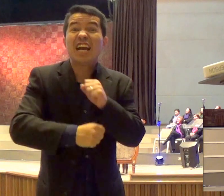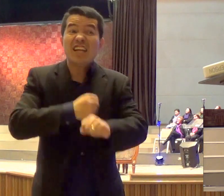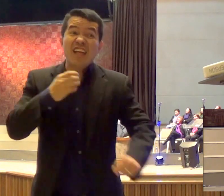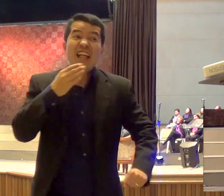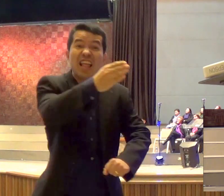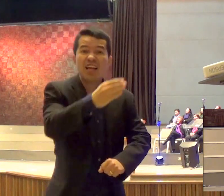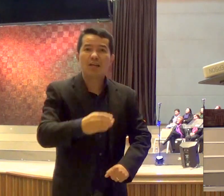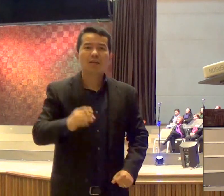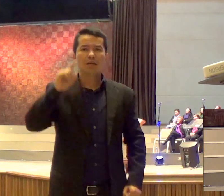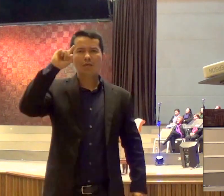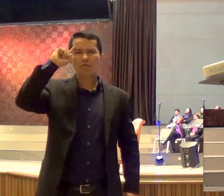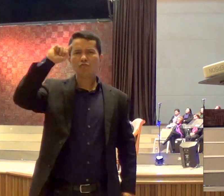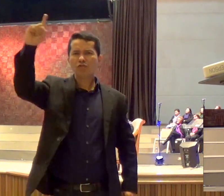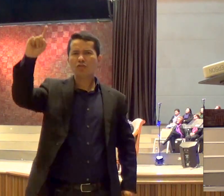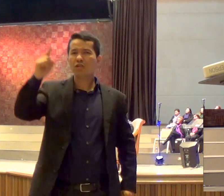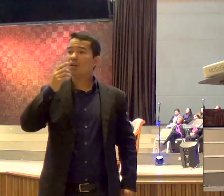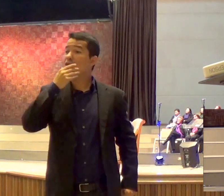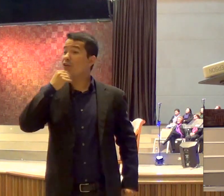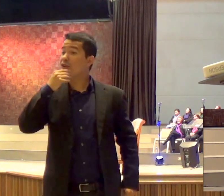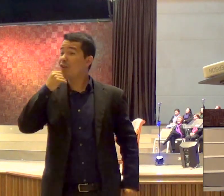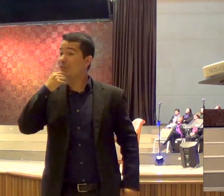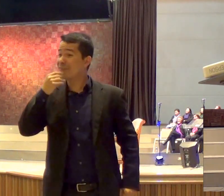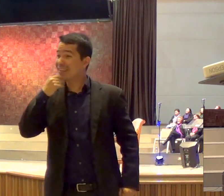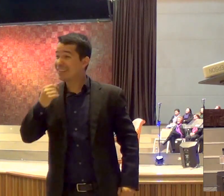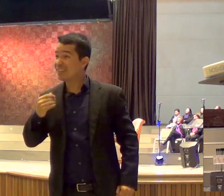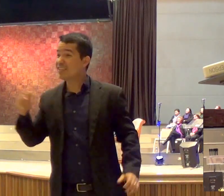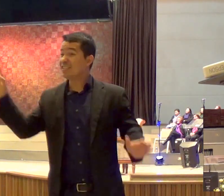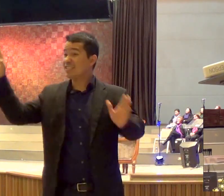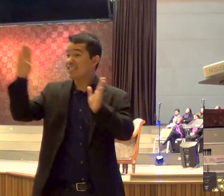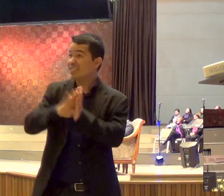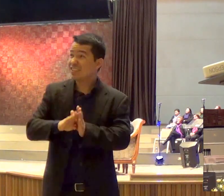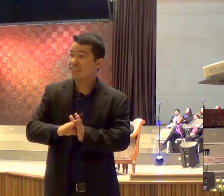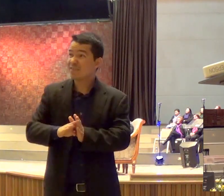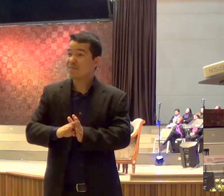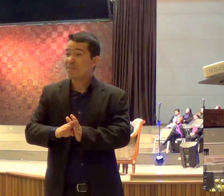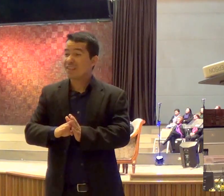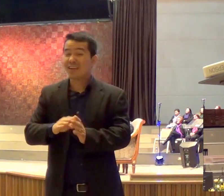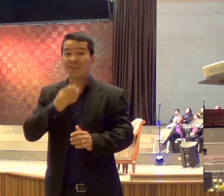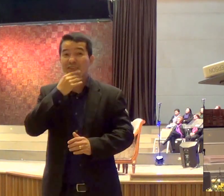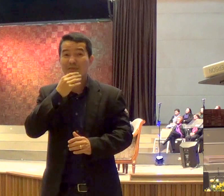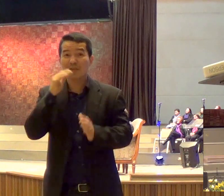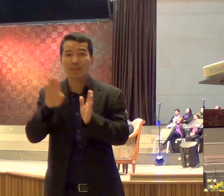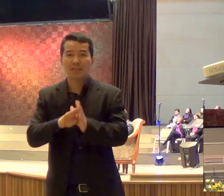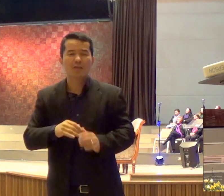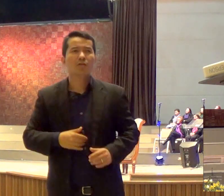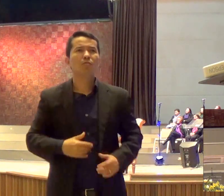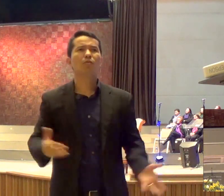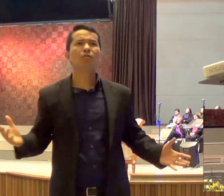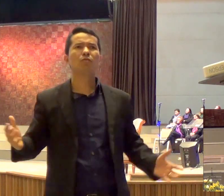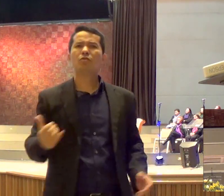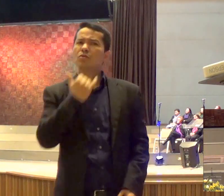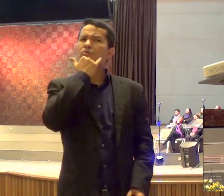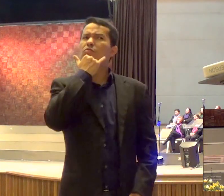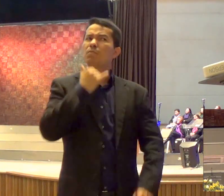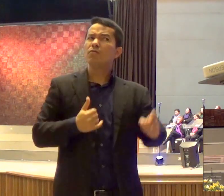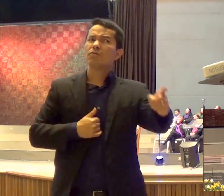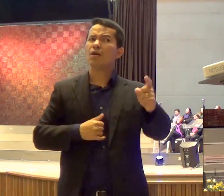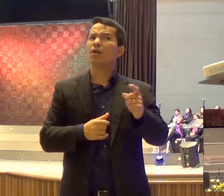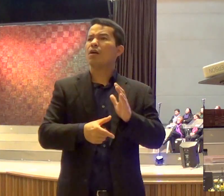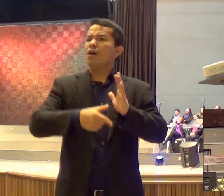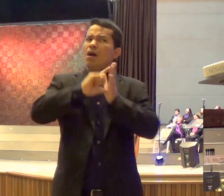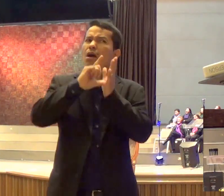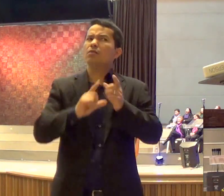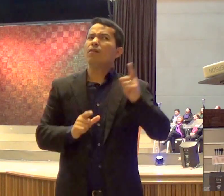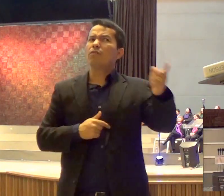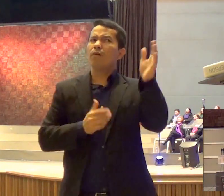tem um ladrão na cozinha ele acordou chegou lá tinha um ladrão ele segurou o cara falou não vou embora eu vou fugiu eu não vou levar nada não ele falou antes do Senhor embora eu vou